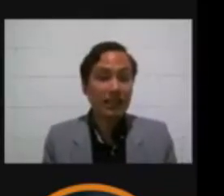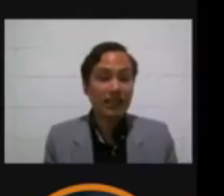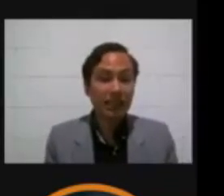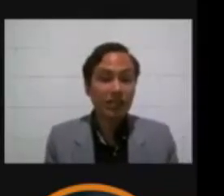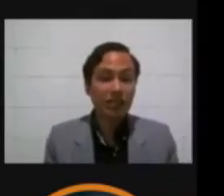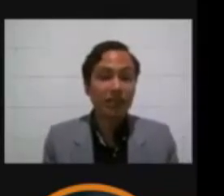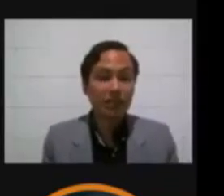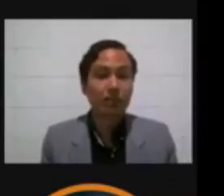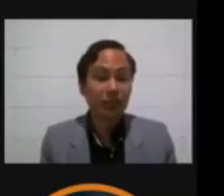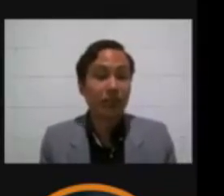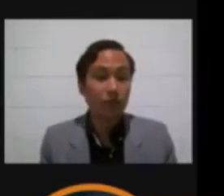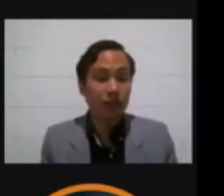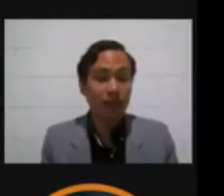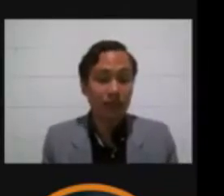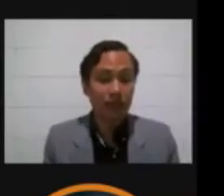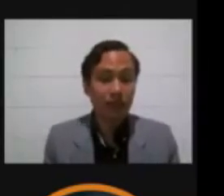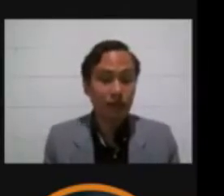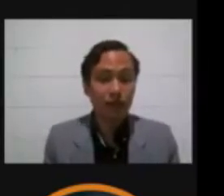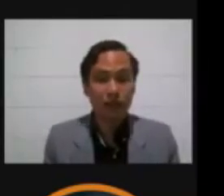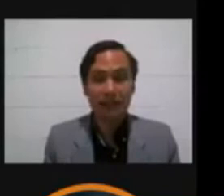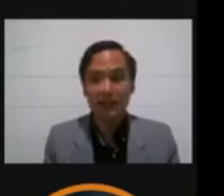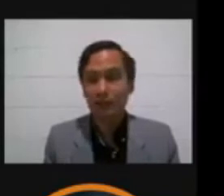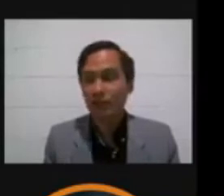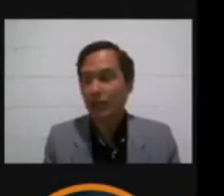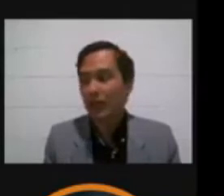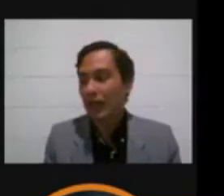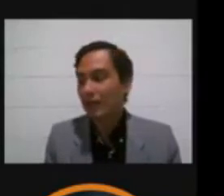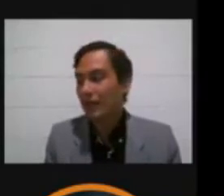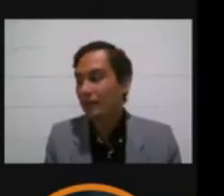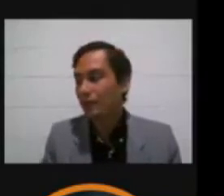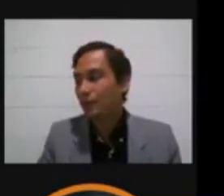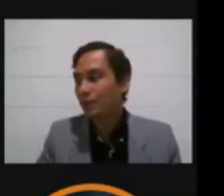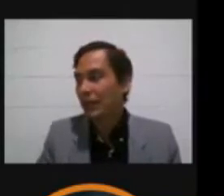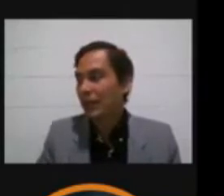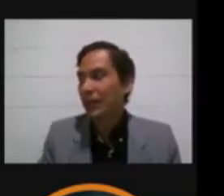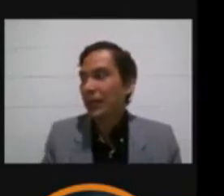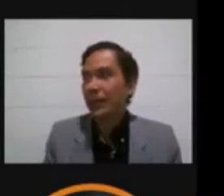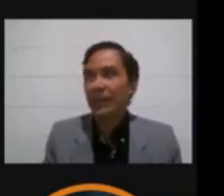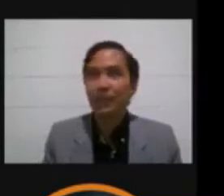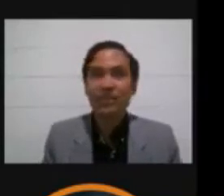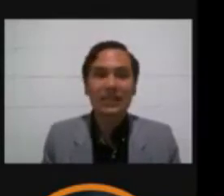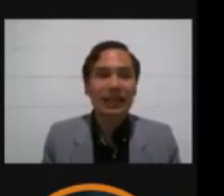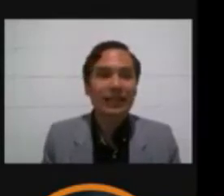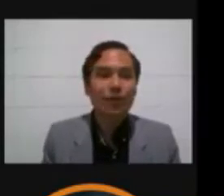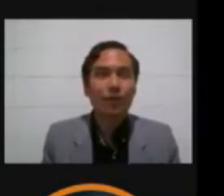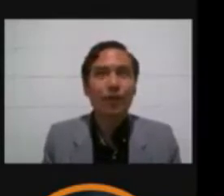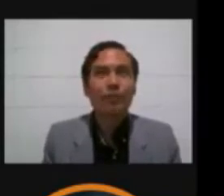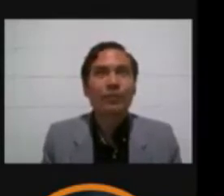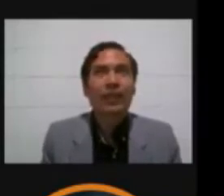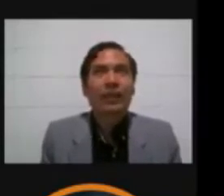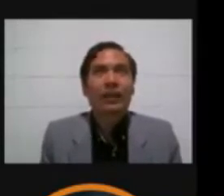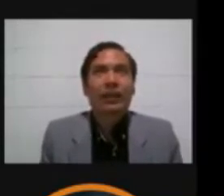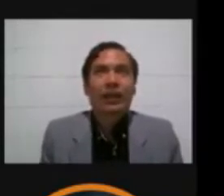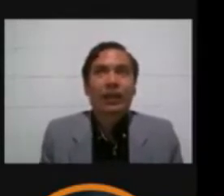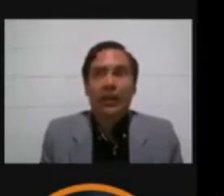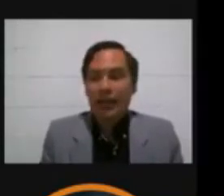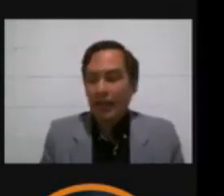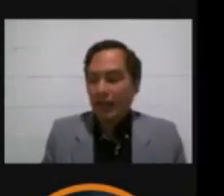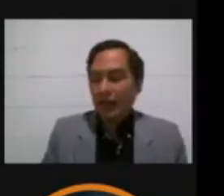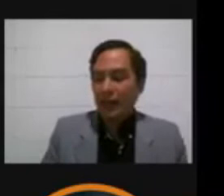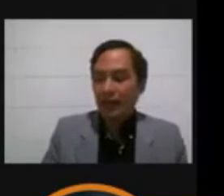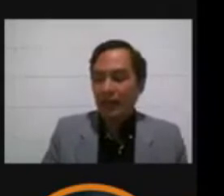el Sigmund dice derecho a la infraestructura adecuada, correcto, justo de lo que estamos hablando. Entonces, es como,